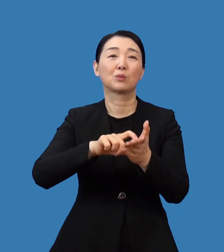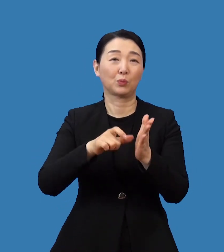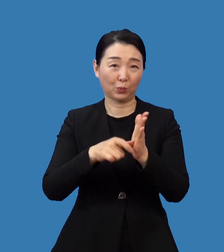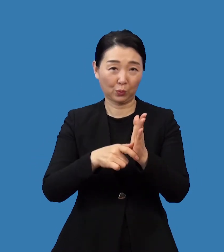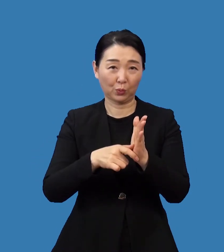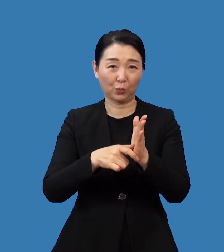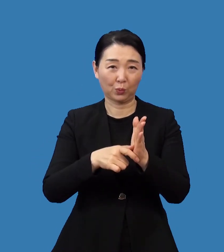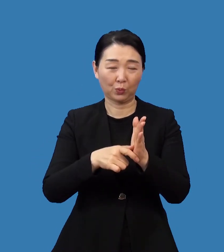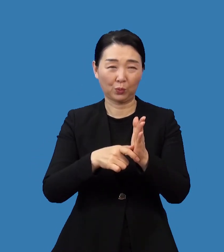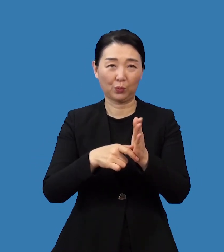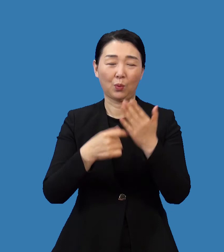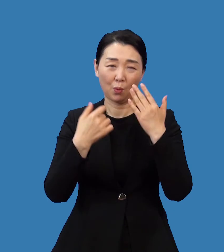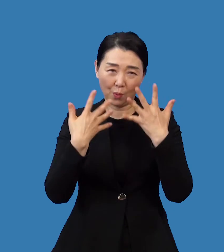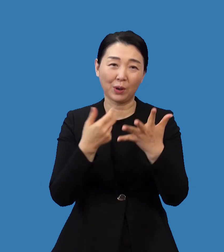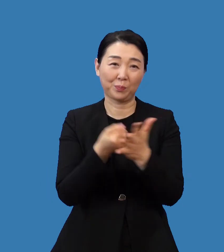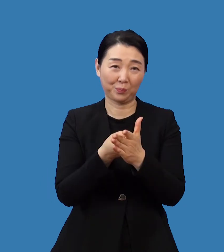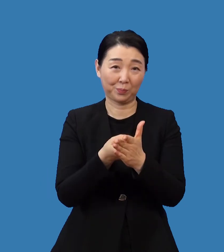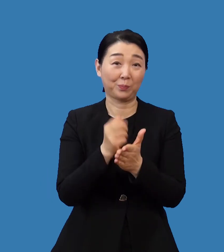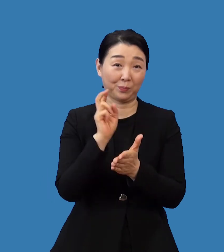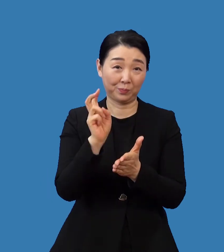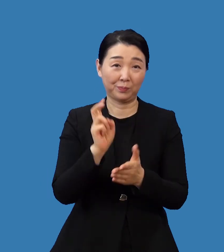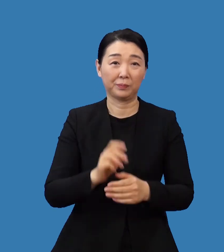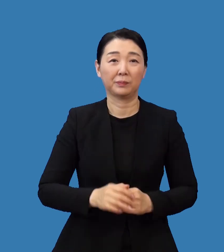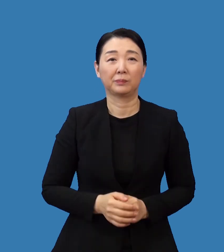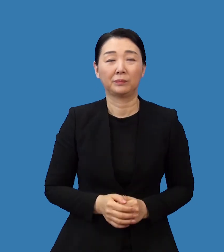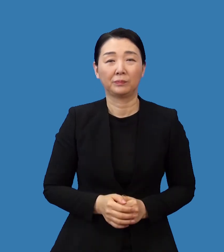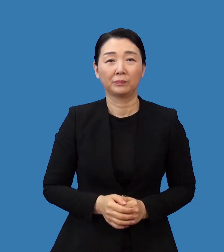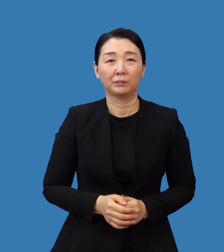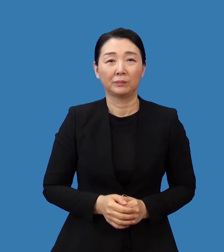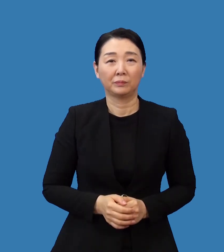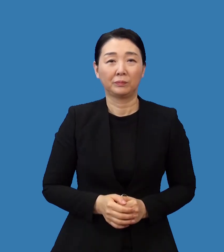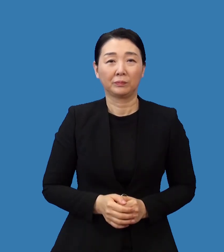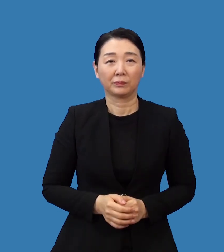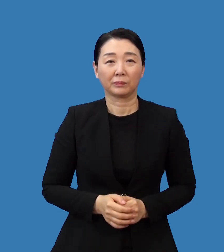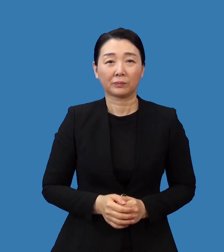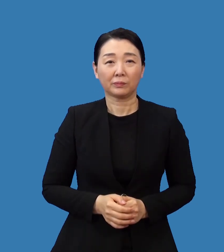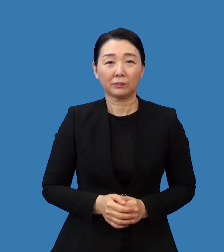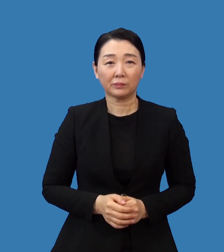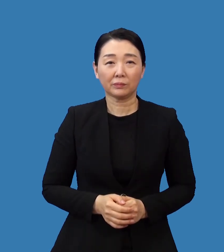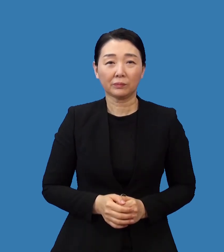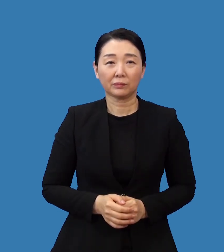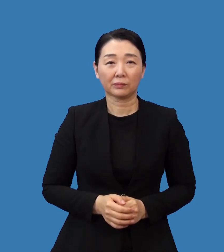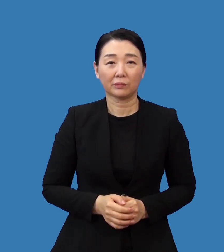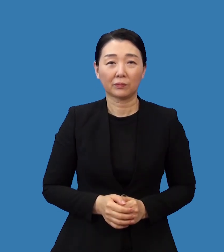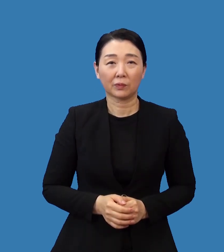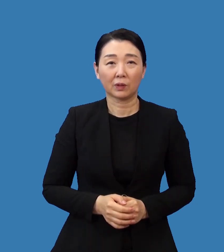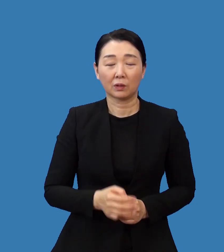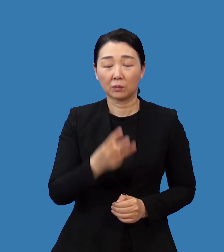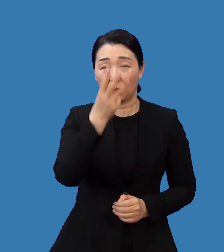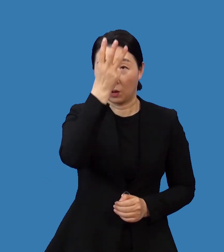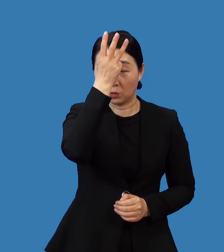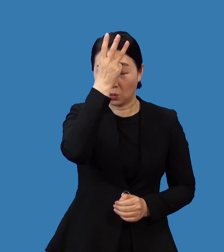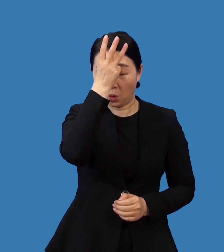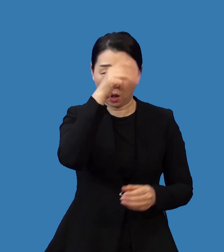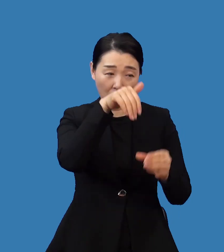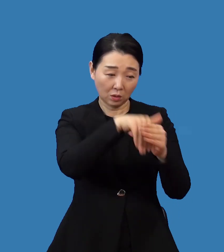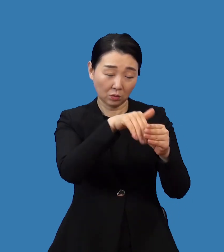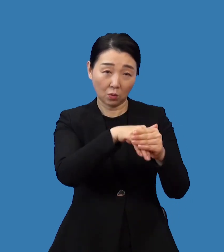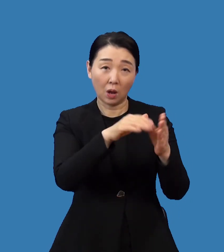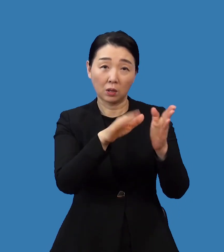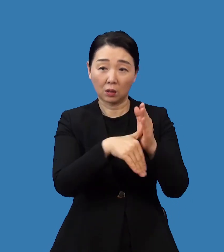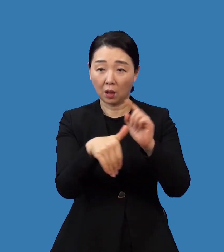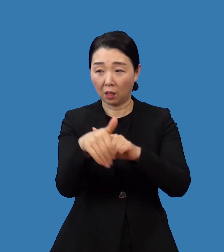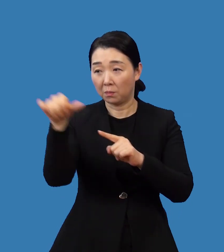거의 기정사실화되고 있었던 그런 사람이었습니다. 그런데 막상 교황 선거를 할 때 이 제롬이